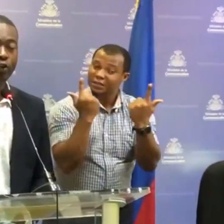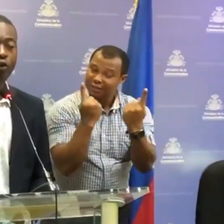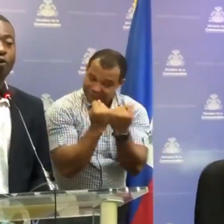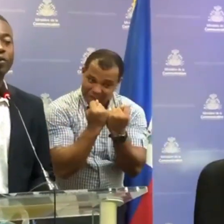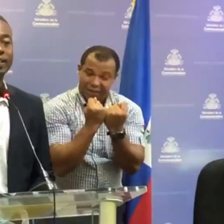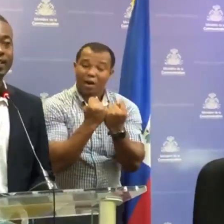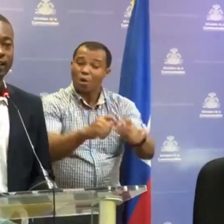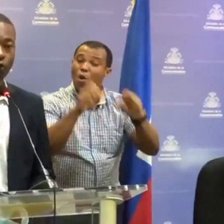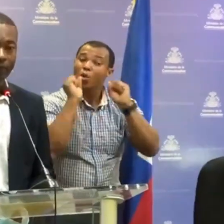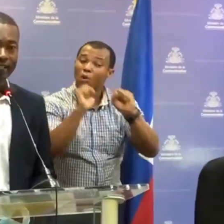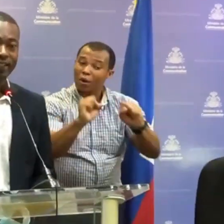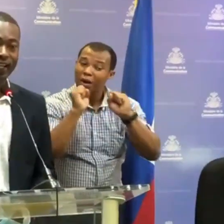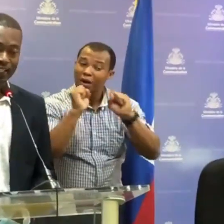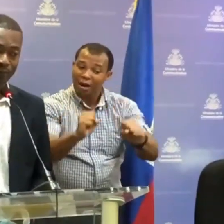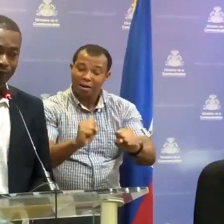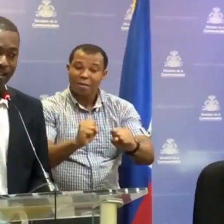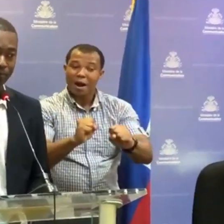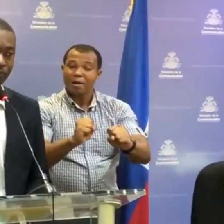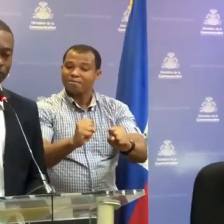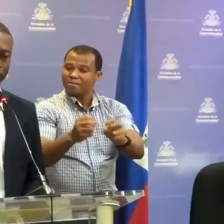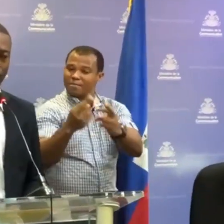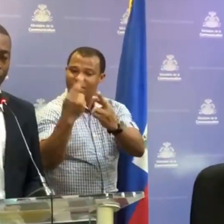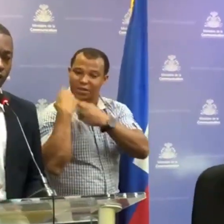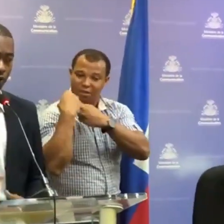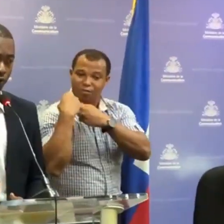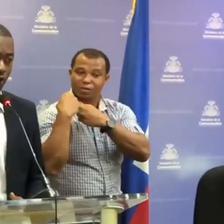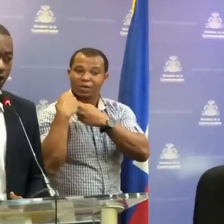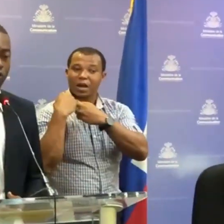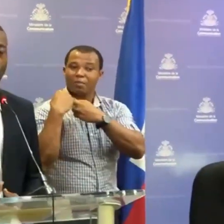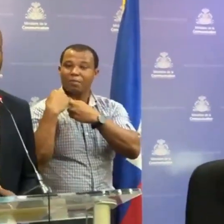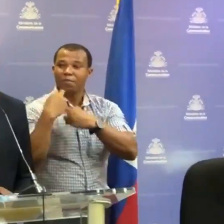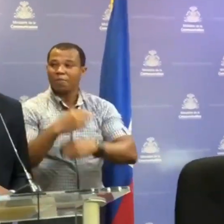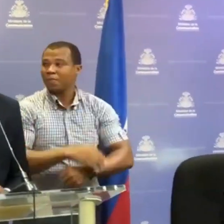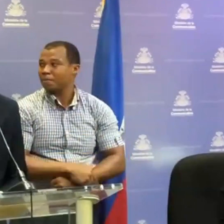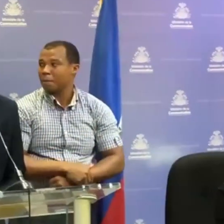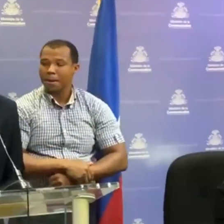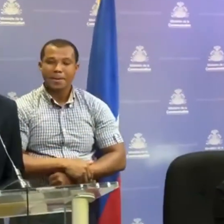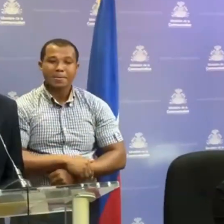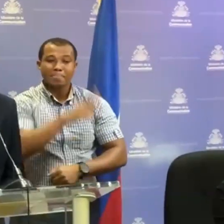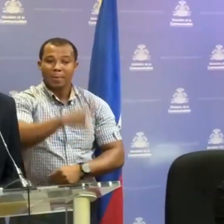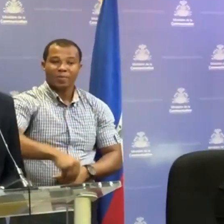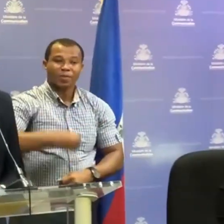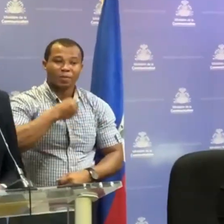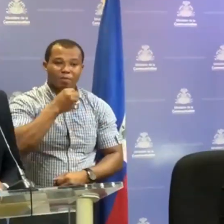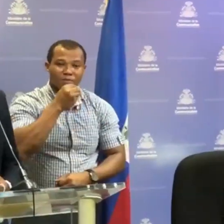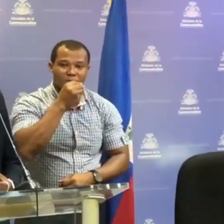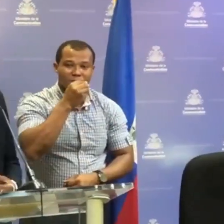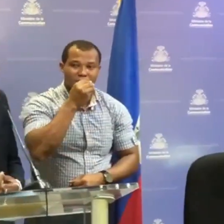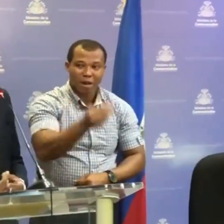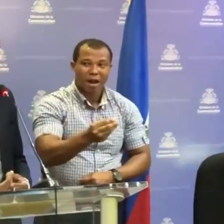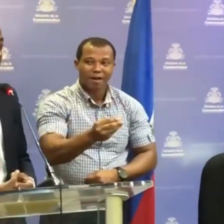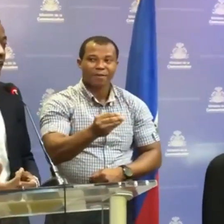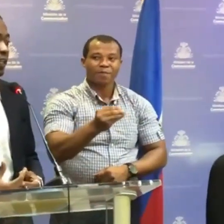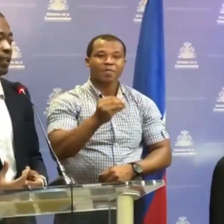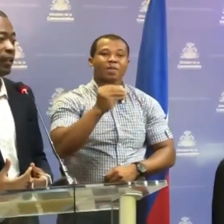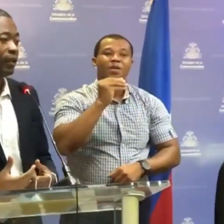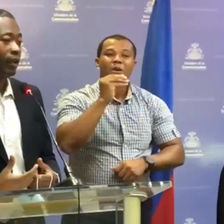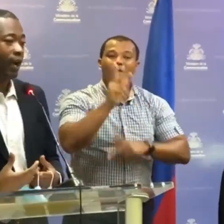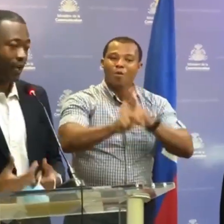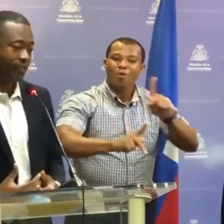là-dedans, que yon c'est des entreprises qui responsables. Lorsque yon baille moun